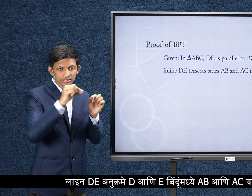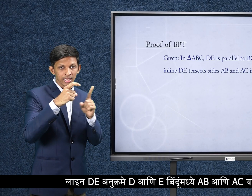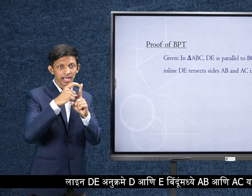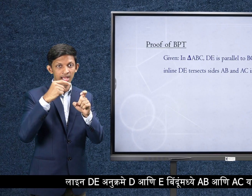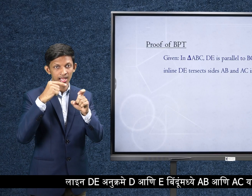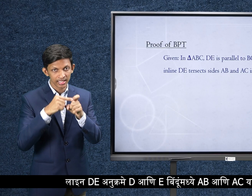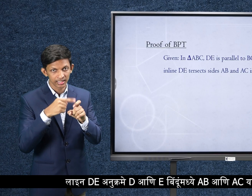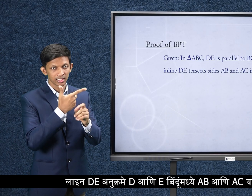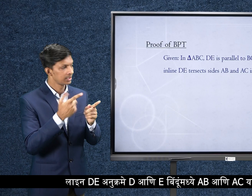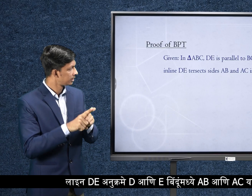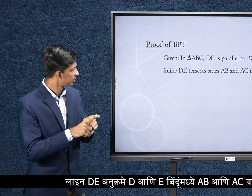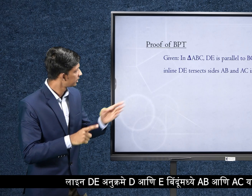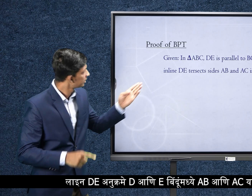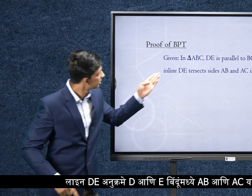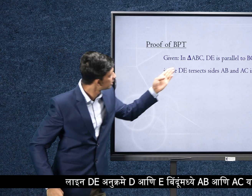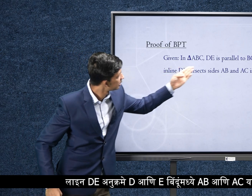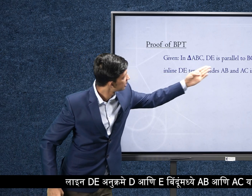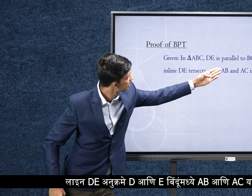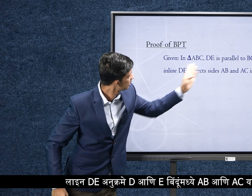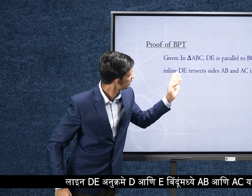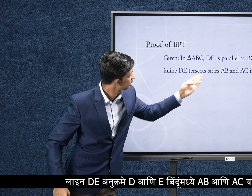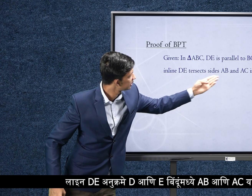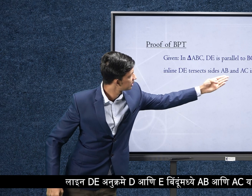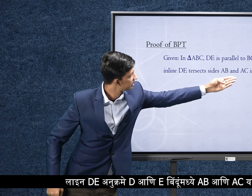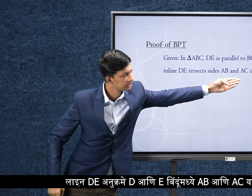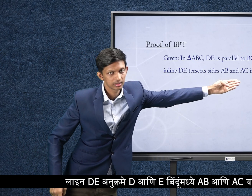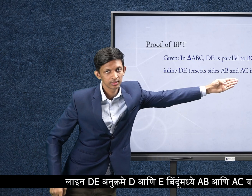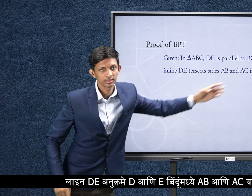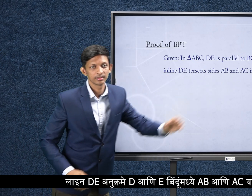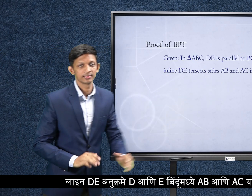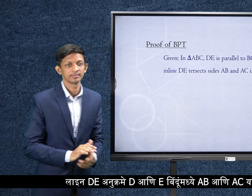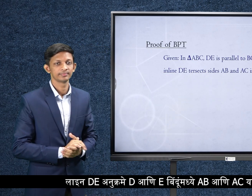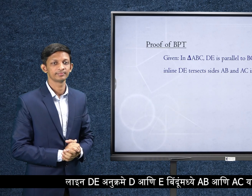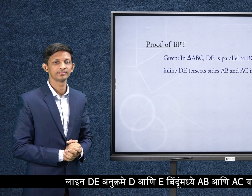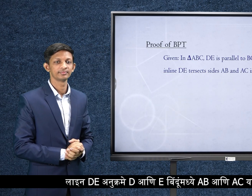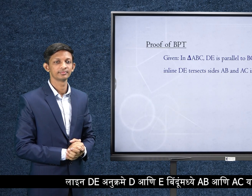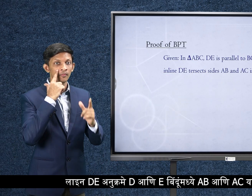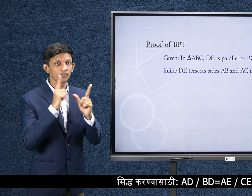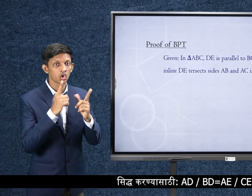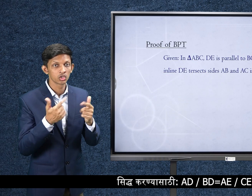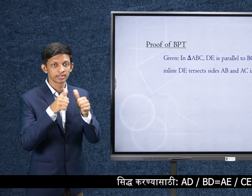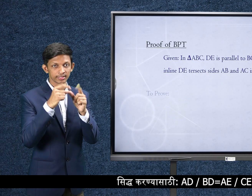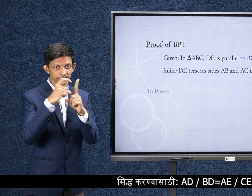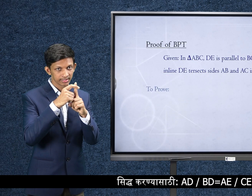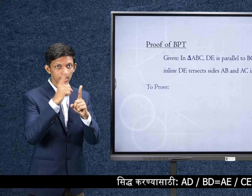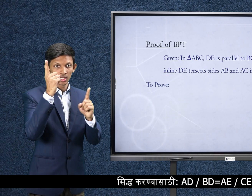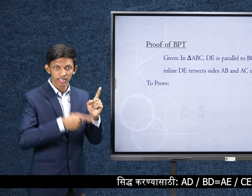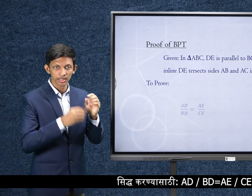अनुक्रमे D आणि E बिंदूमध्ये AB आणि AC या बाजूंना छेदते. सिद्ध करण्यासाठी